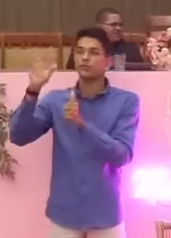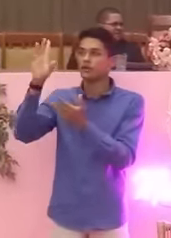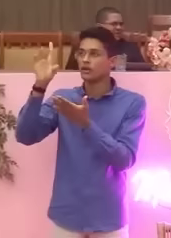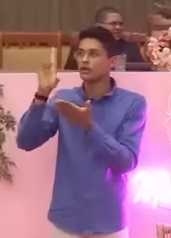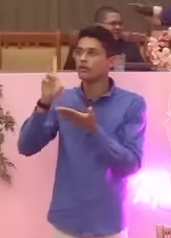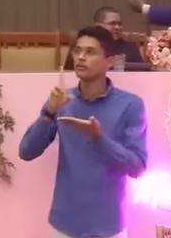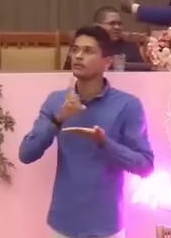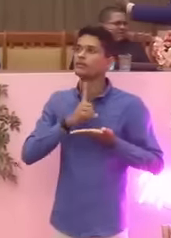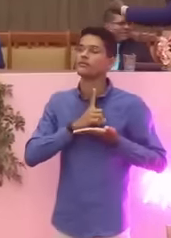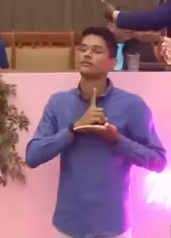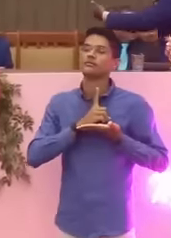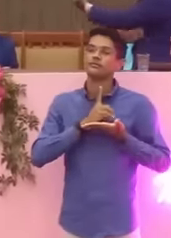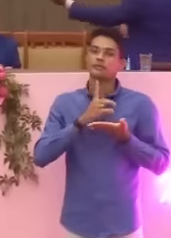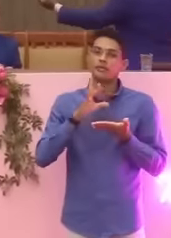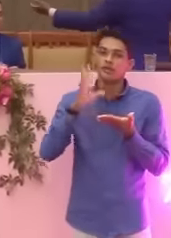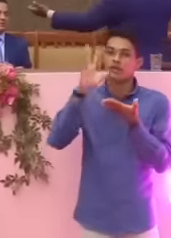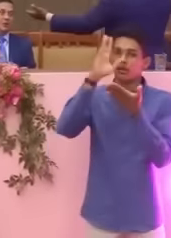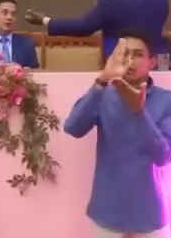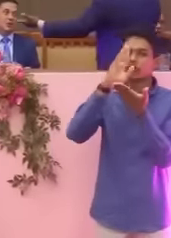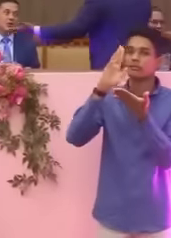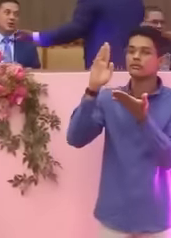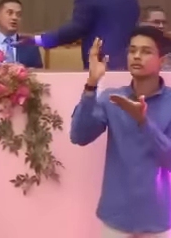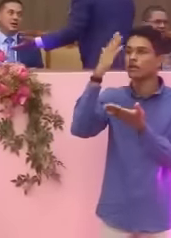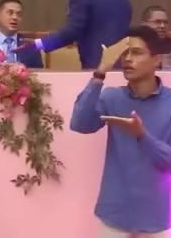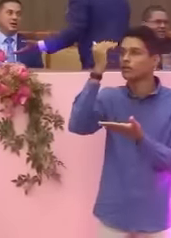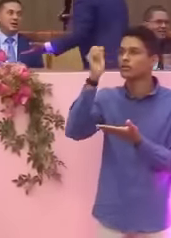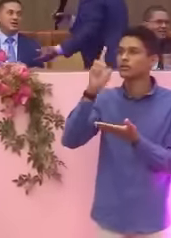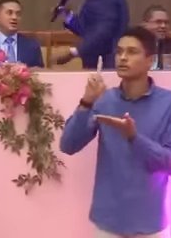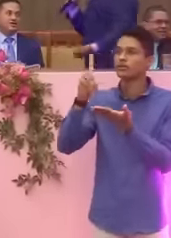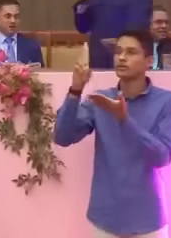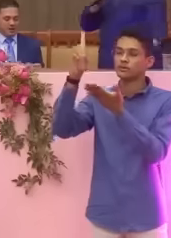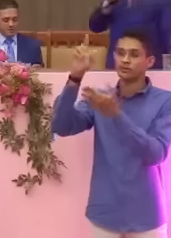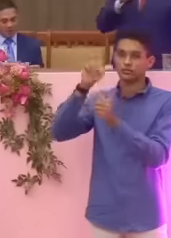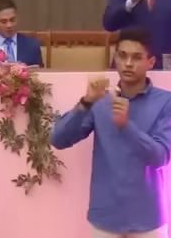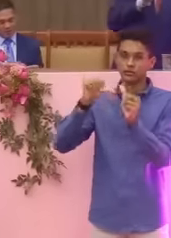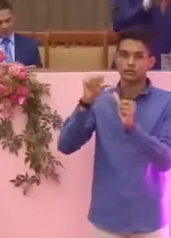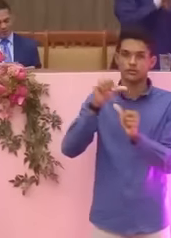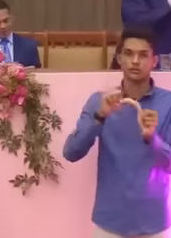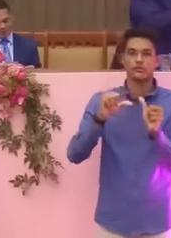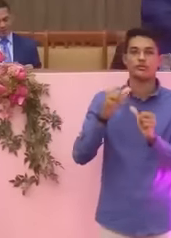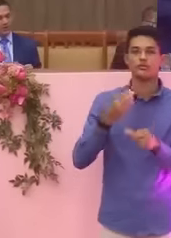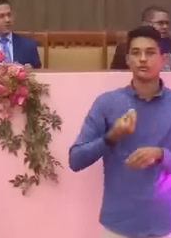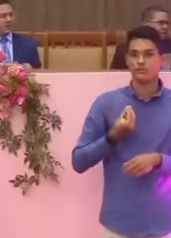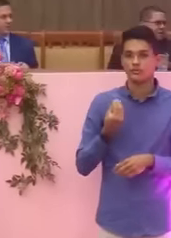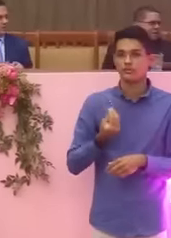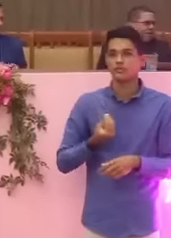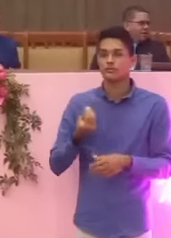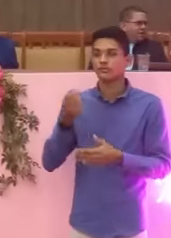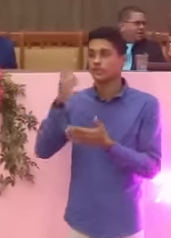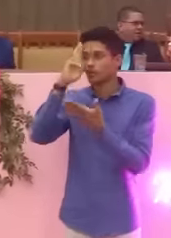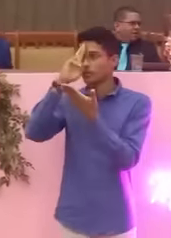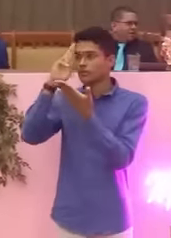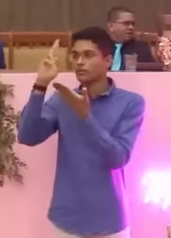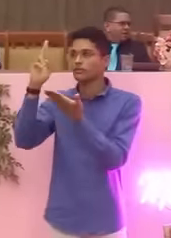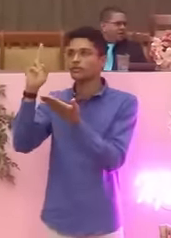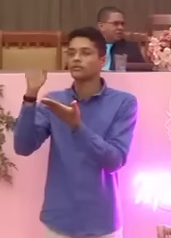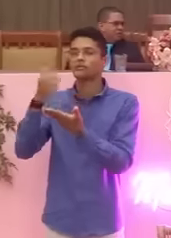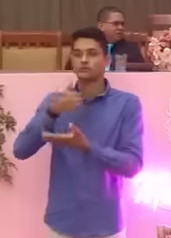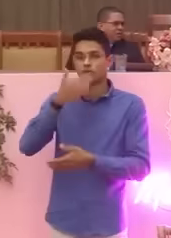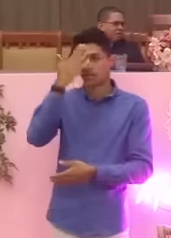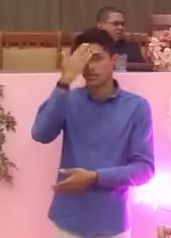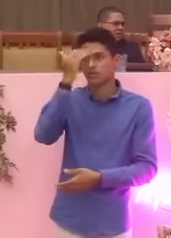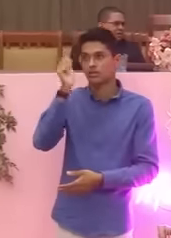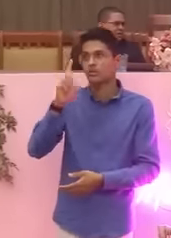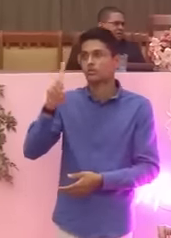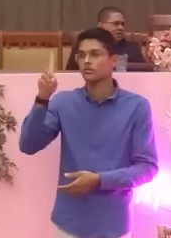eu sei que tu me sondai Senhor eu sei que tu me